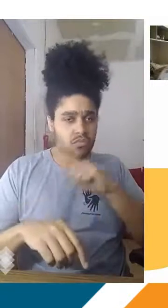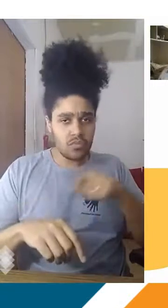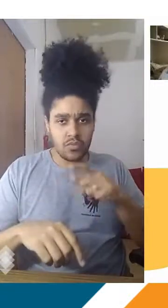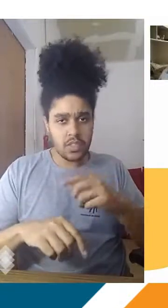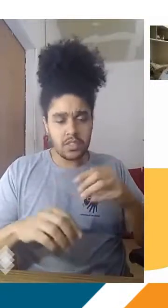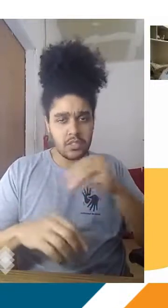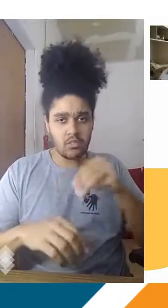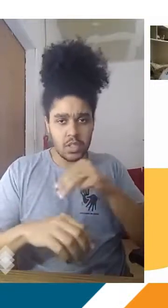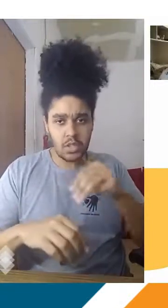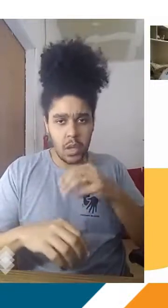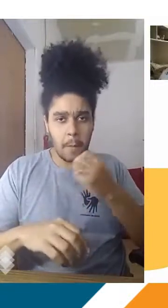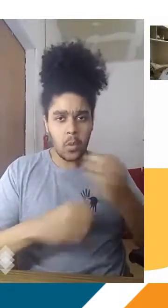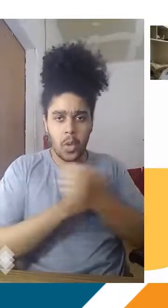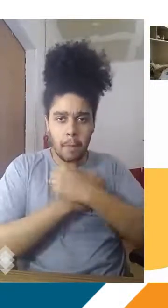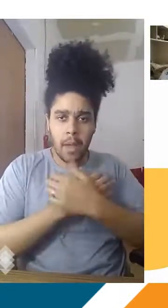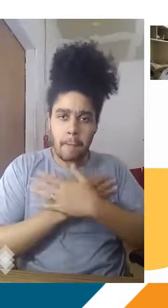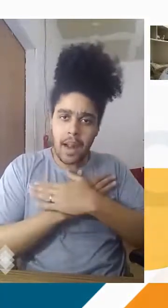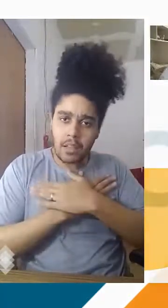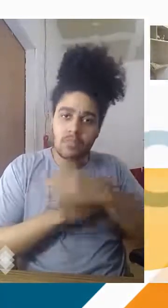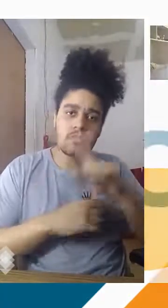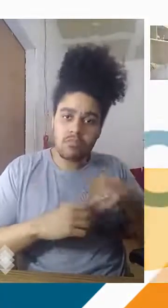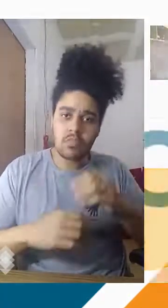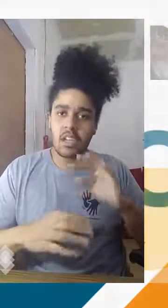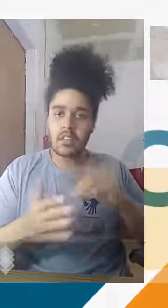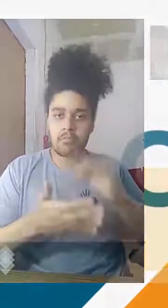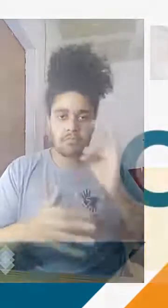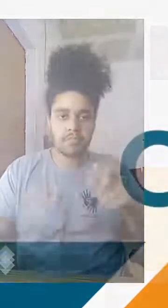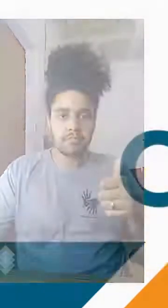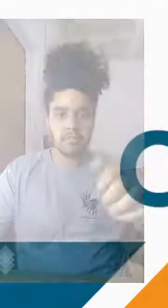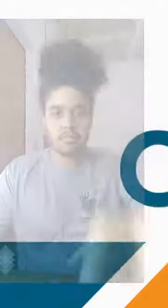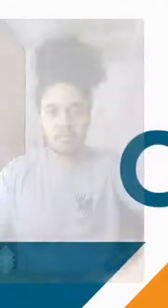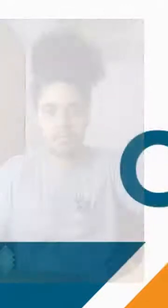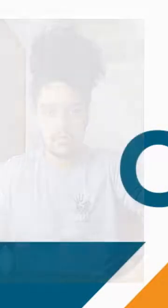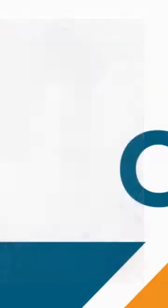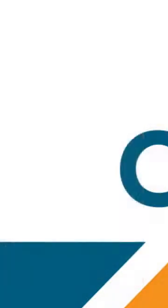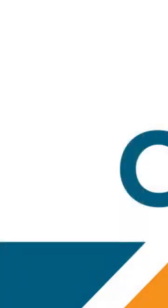também podem falar, evidentemente, com os seus mediadores, tá bom? Um grande abraço para todo mundo e até mais.